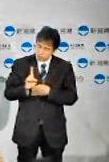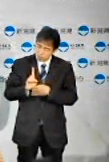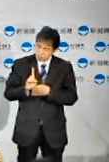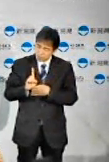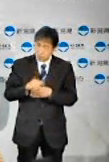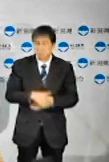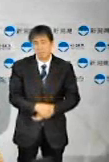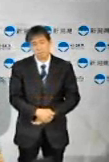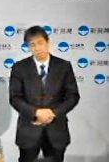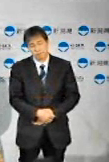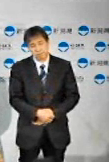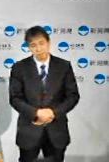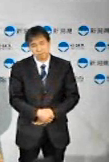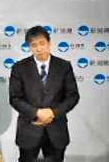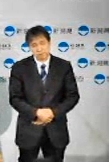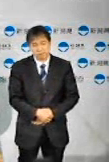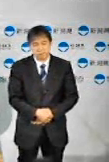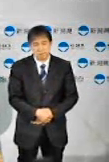だ